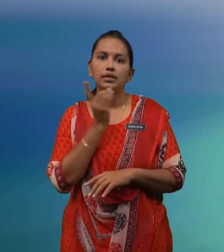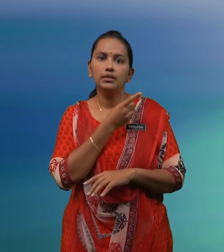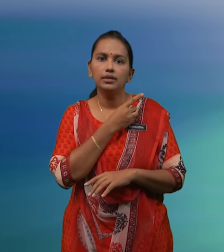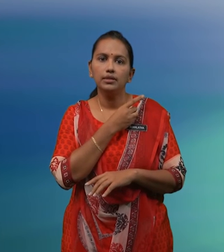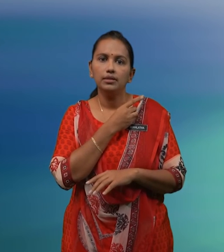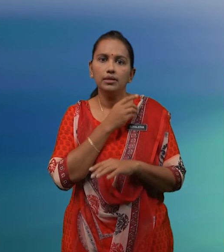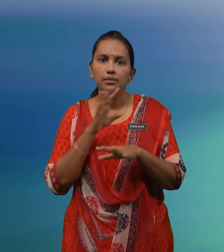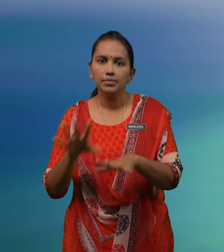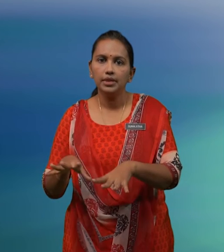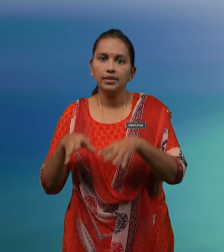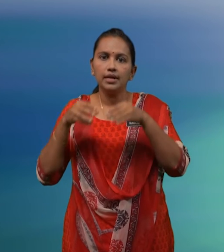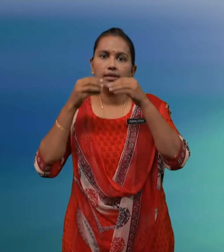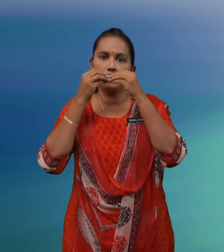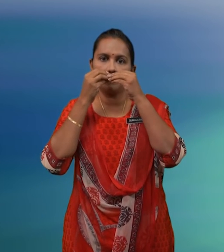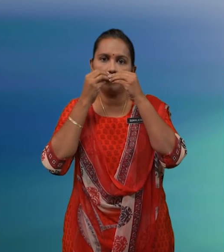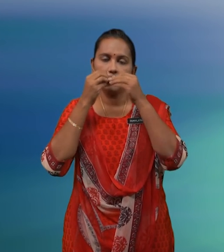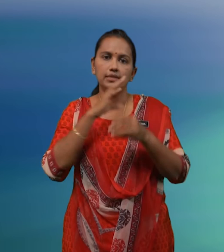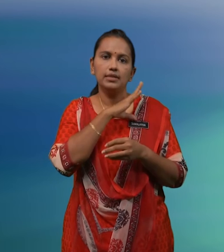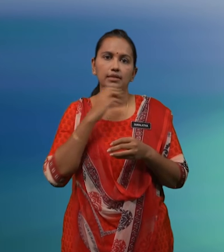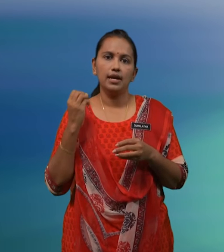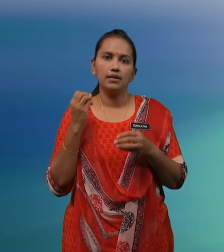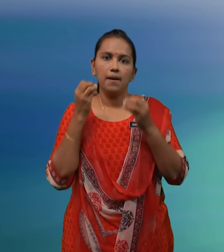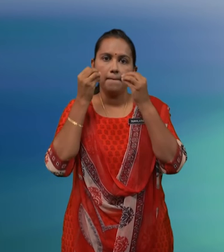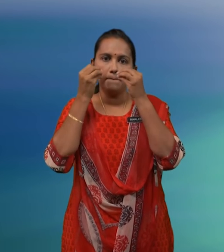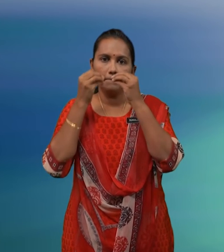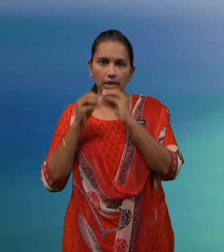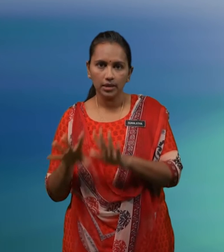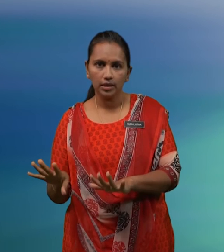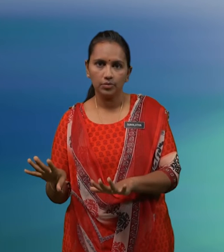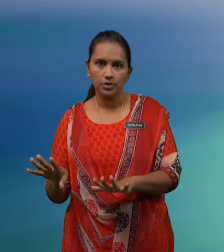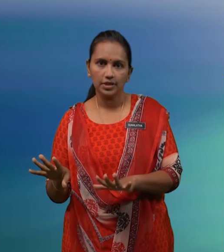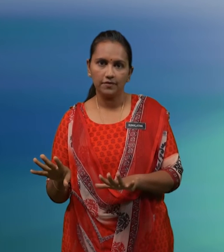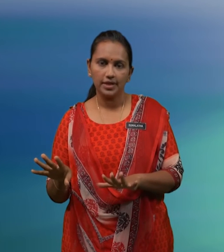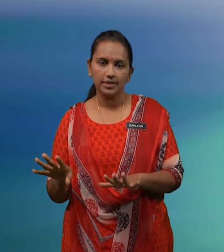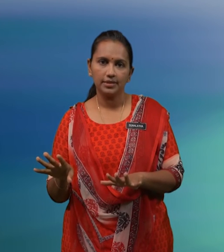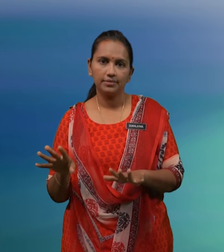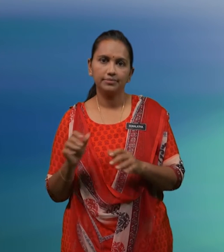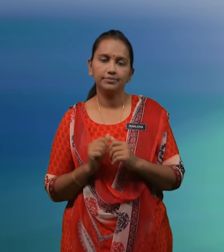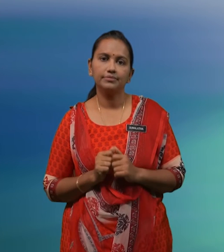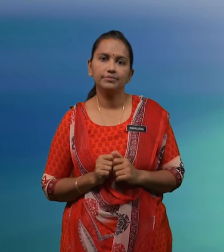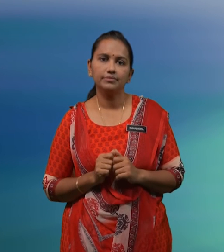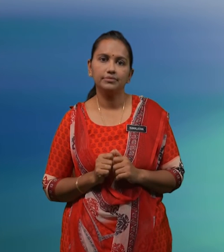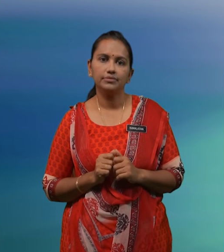kita menarik nafas dan menghembus nafas?